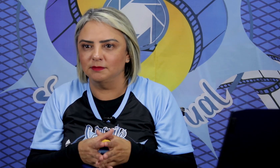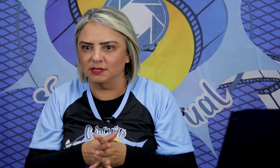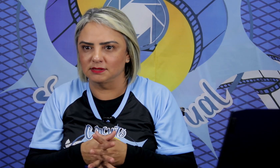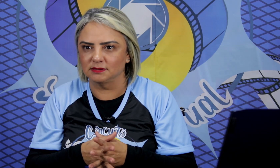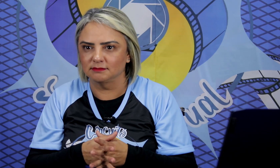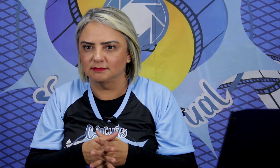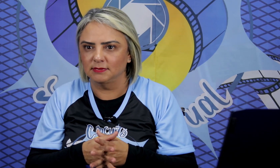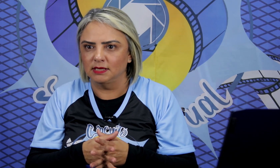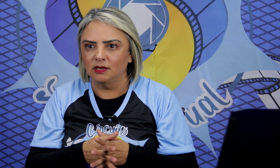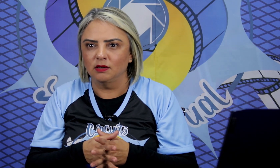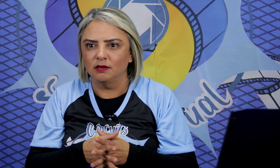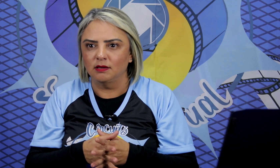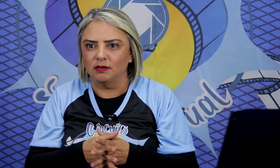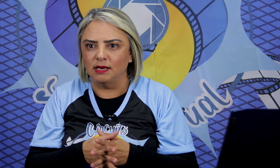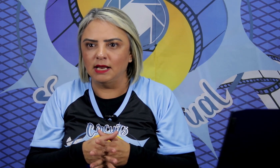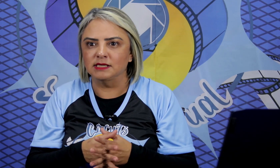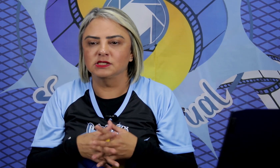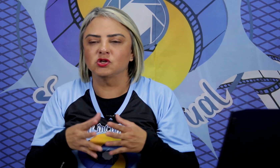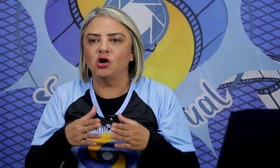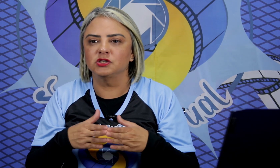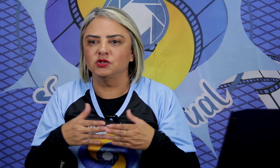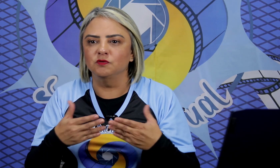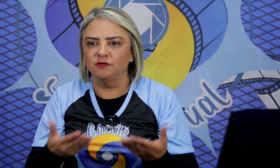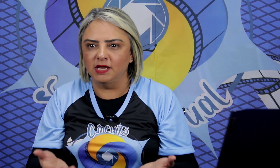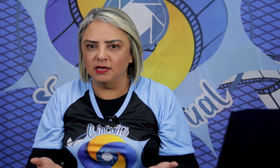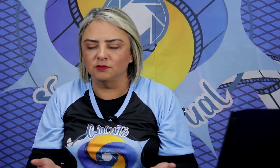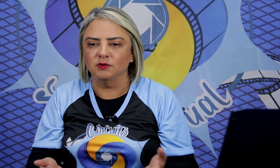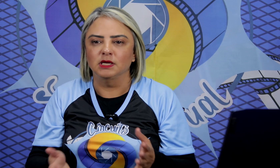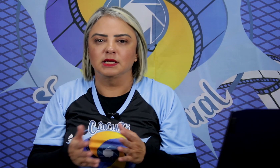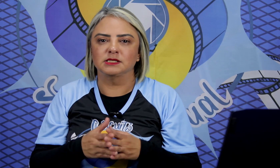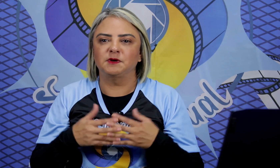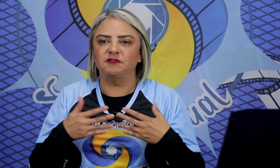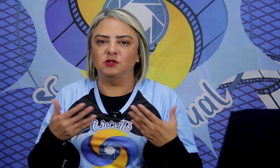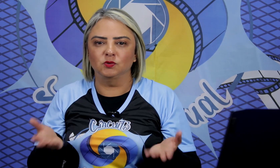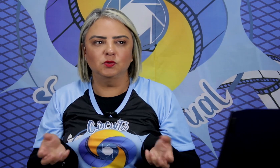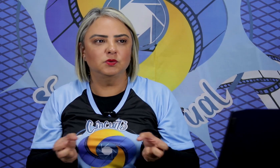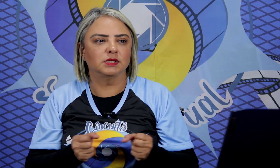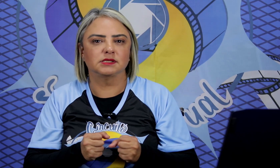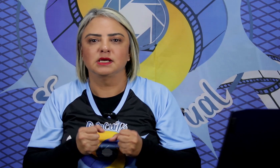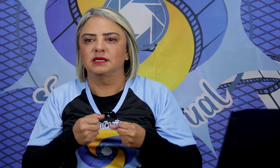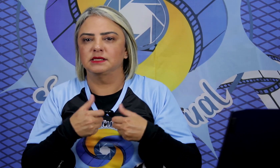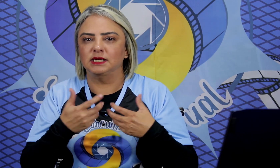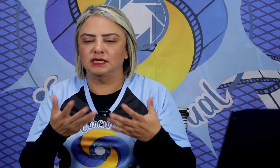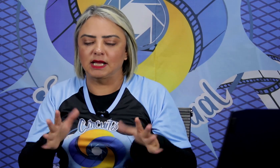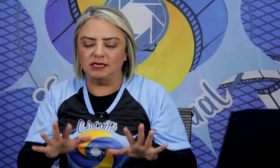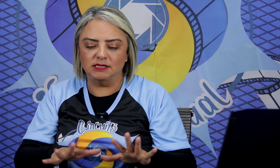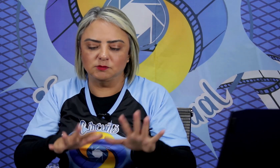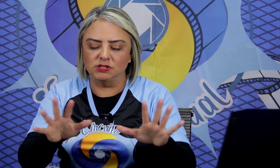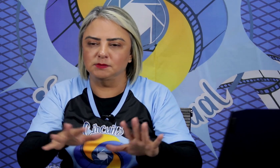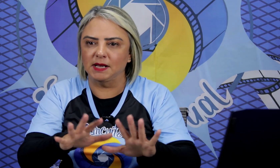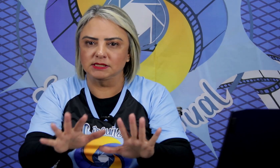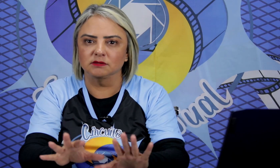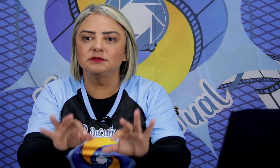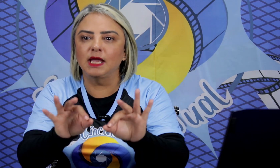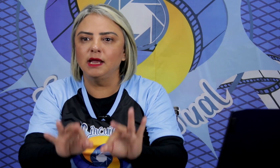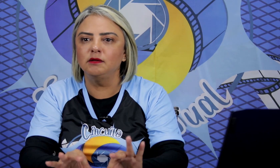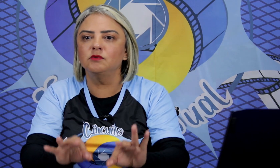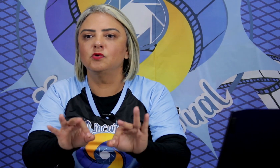Libras. Né? As escolas de governo, nas prefeituras, nas secretarias municipais, tem um curso